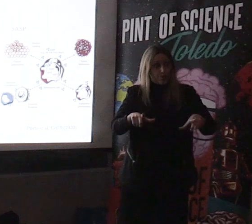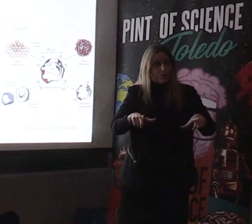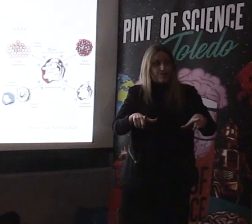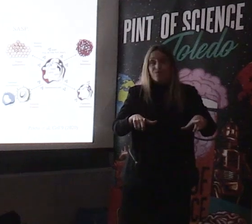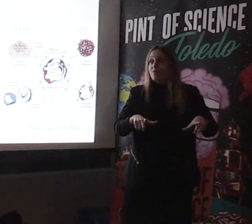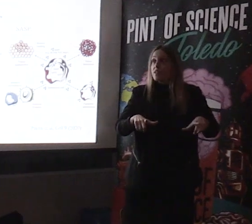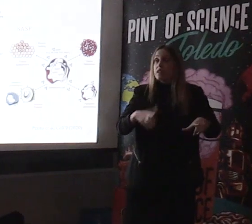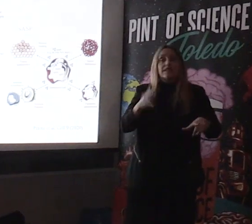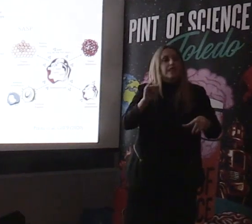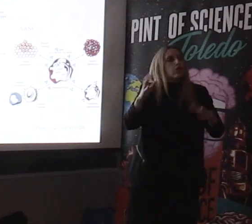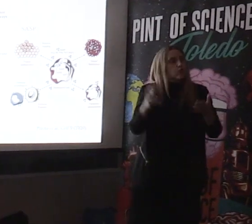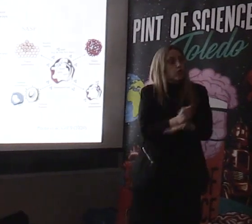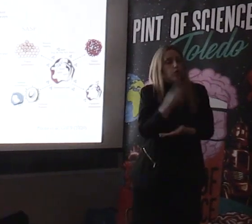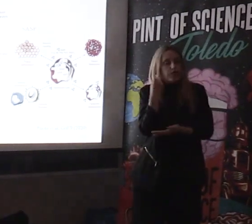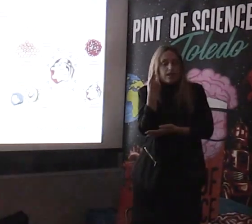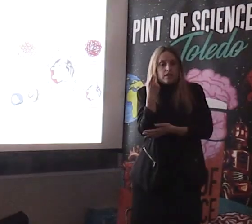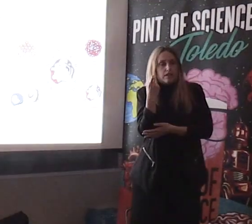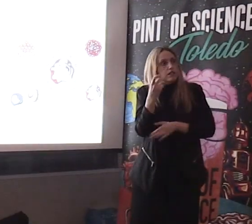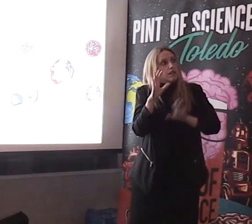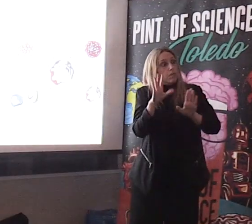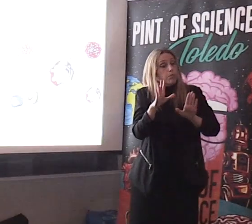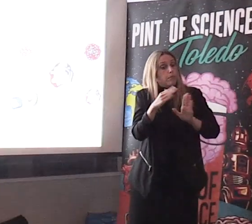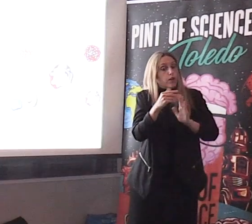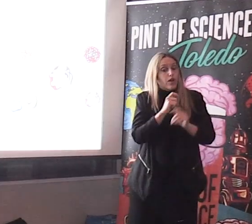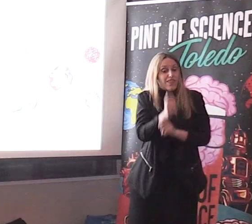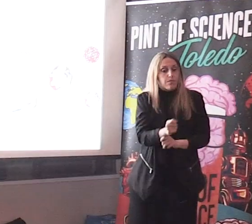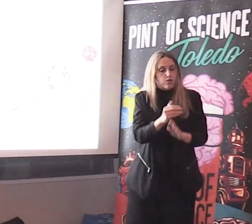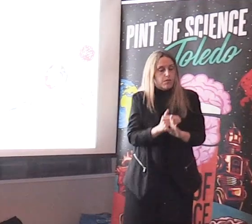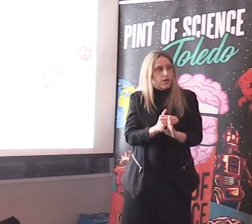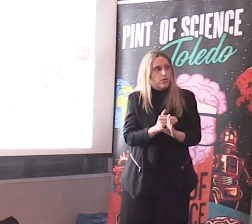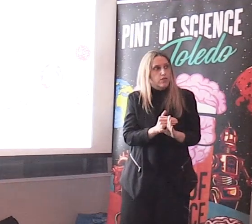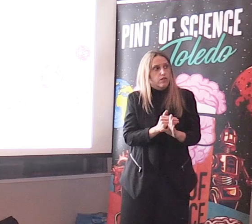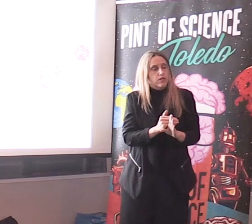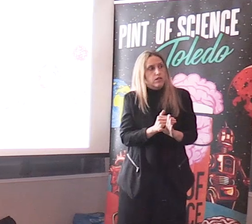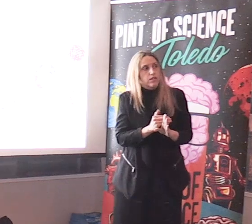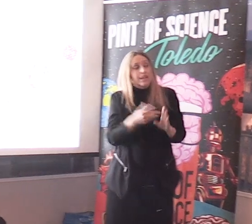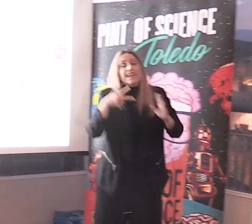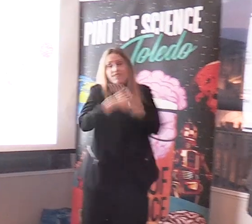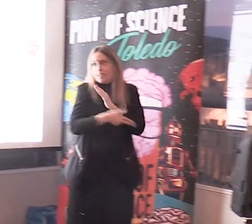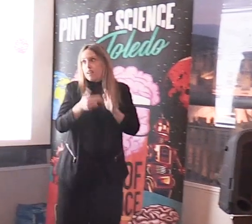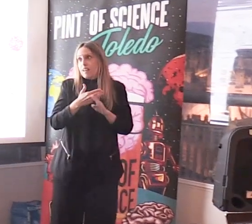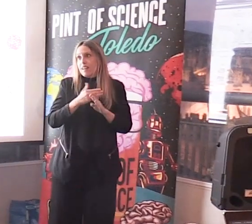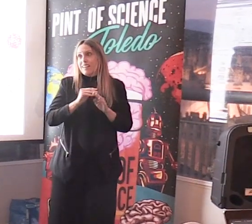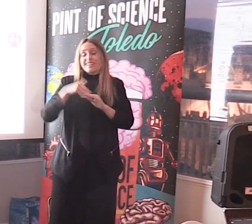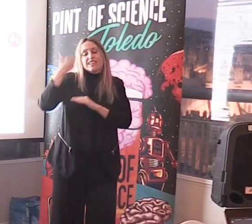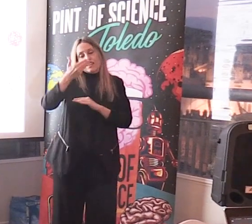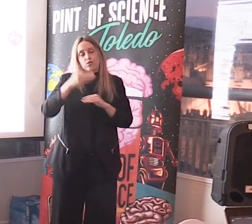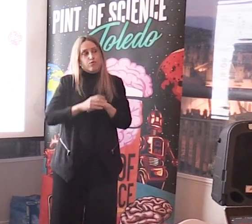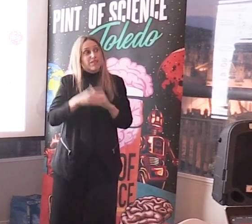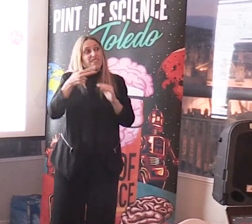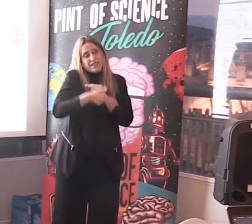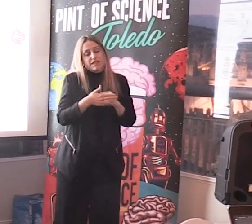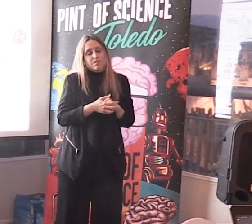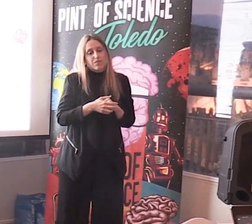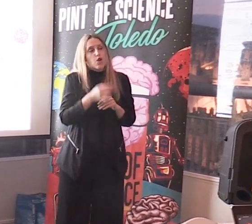todo que necesita y simplemente les dan menos. O sea, evitar el exceso, por así decirlo, simplemente, ¿no? Es que